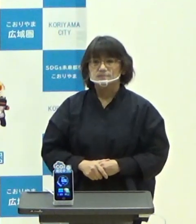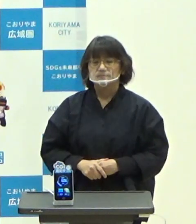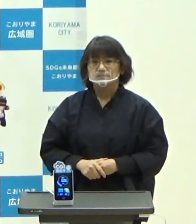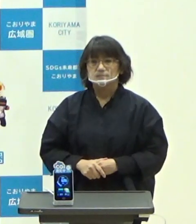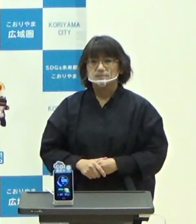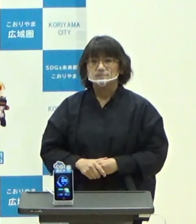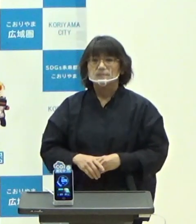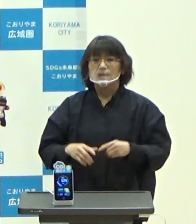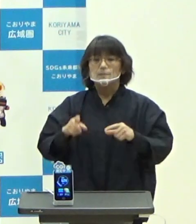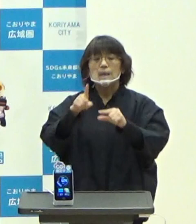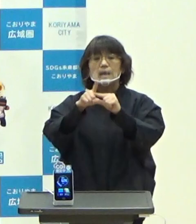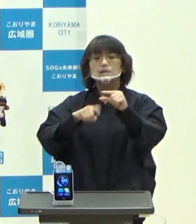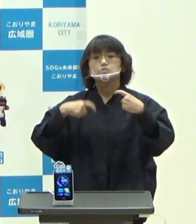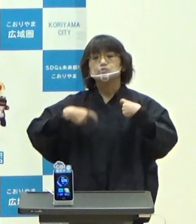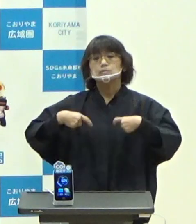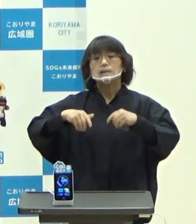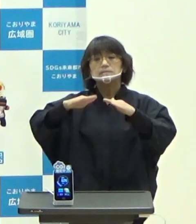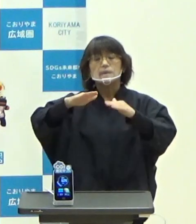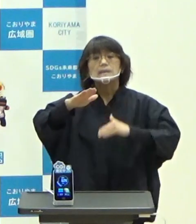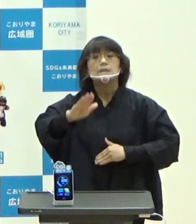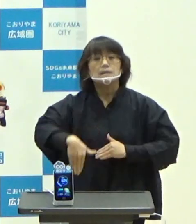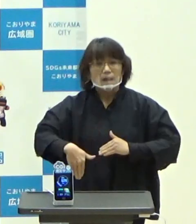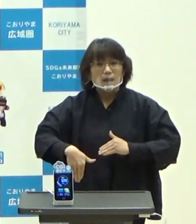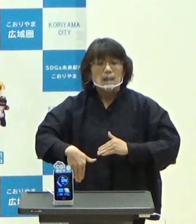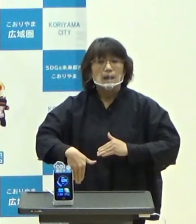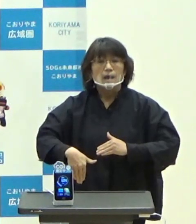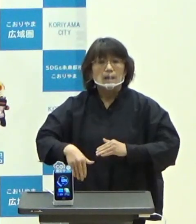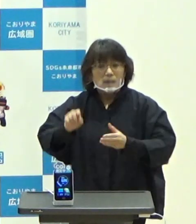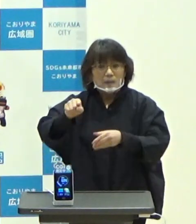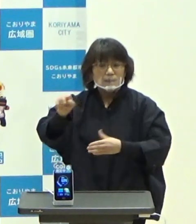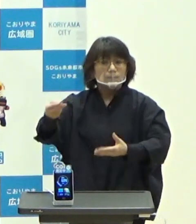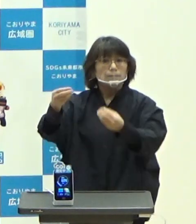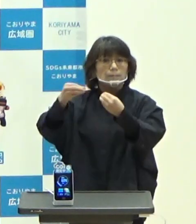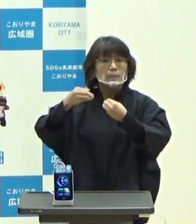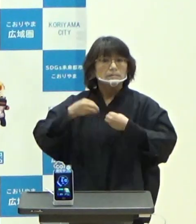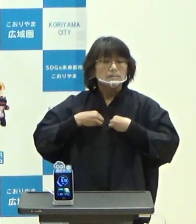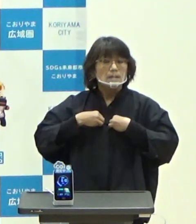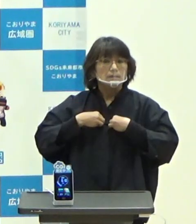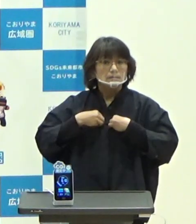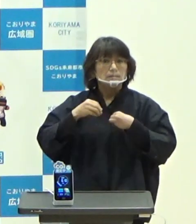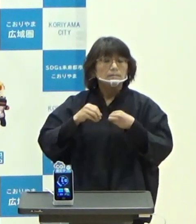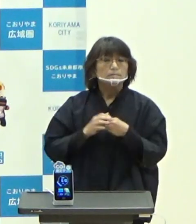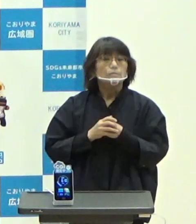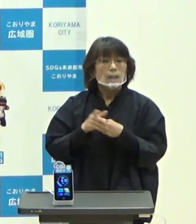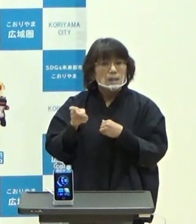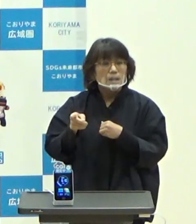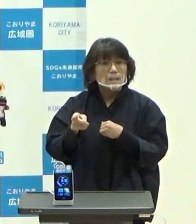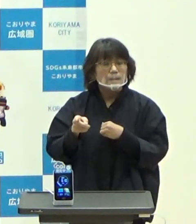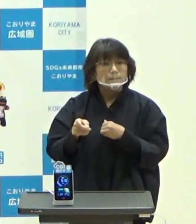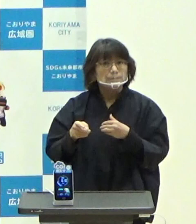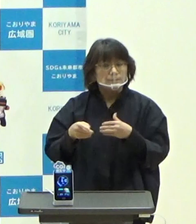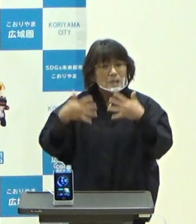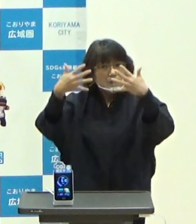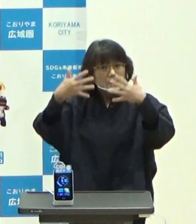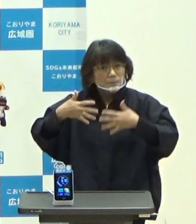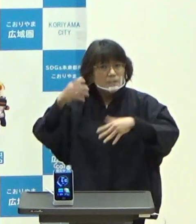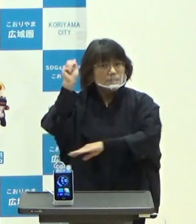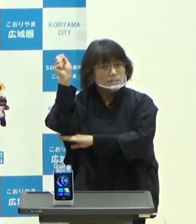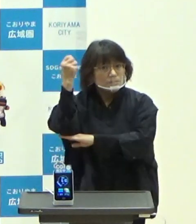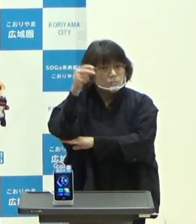全国的なところですが、今朝 の各市、体験しますので、全国的